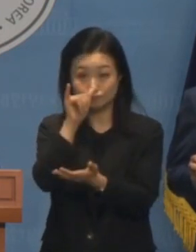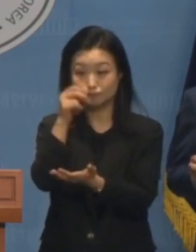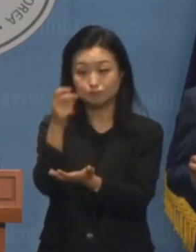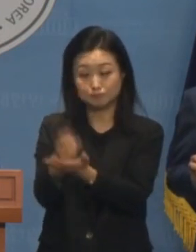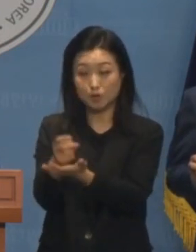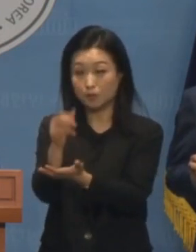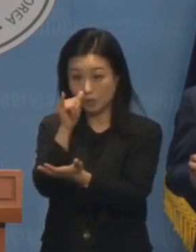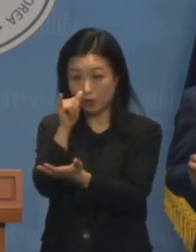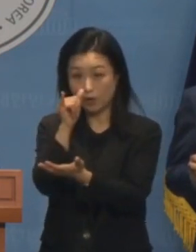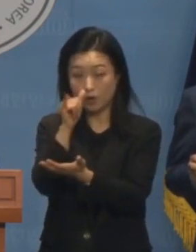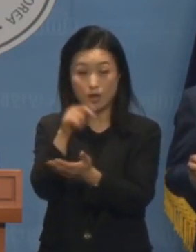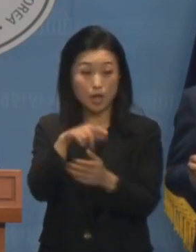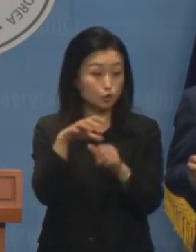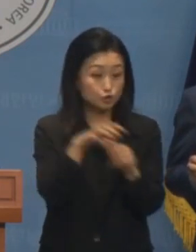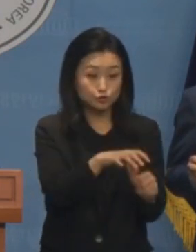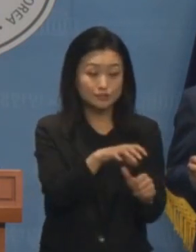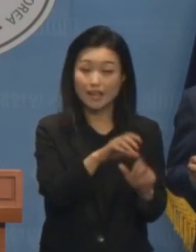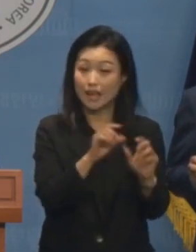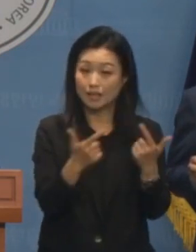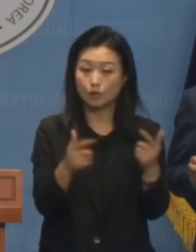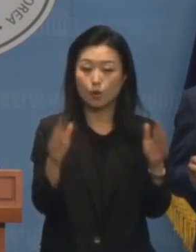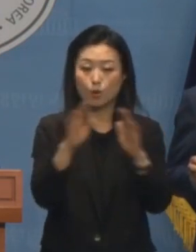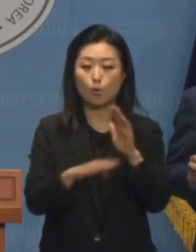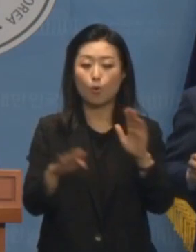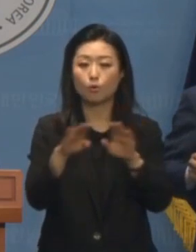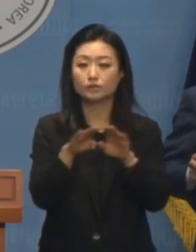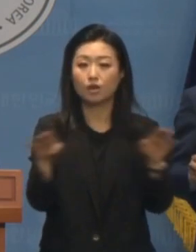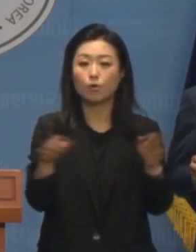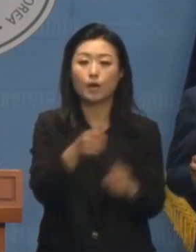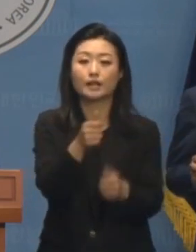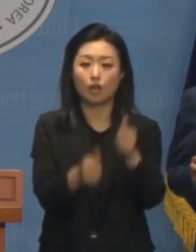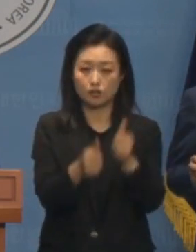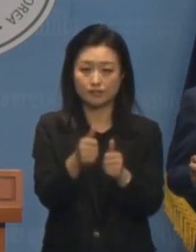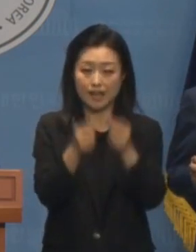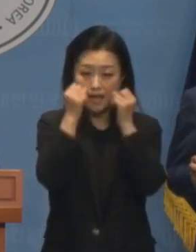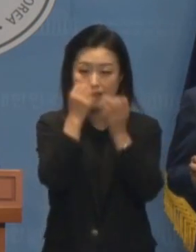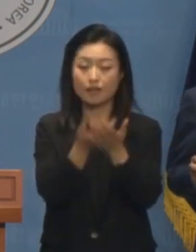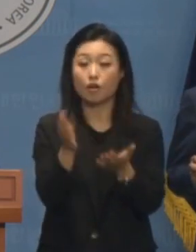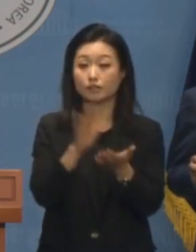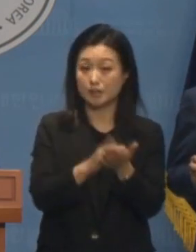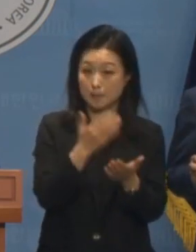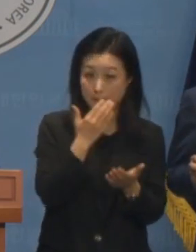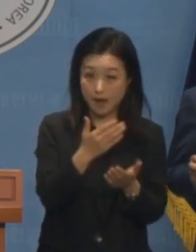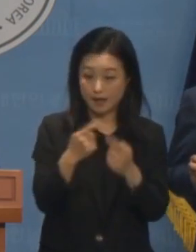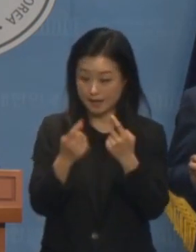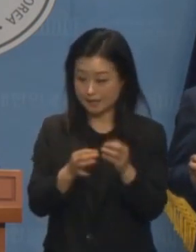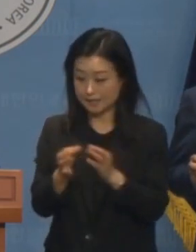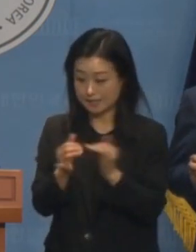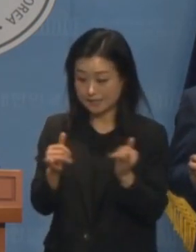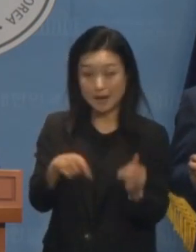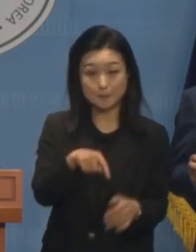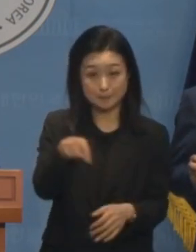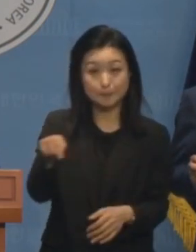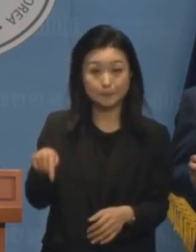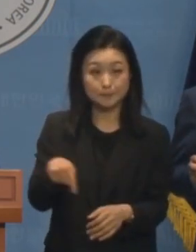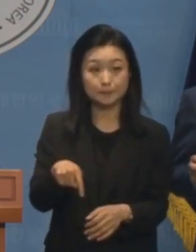규제가 아닌 공정화 경쟁을 통해 혁신을 가져오고 중소상공인